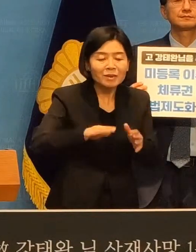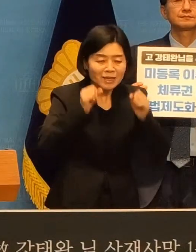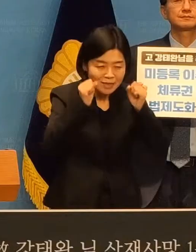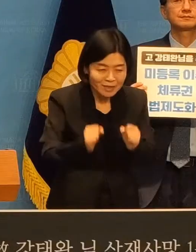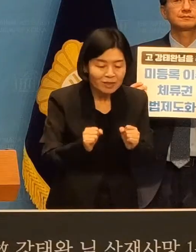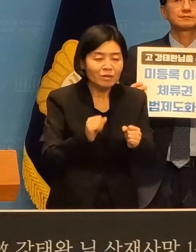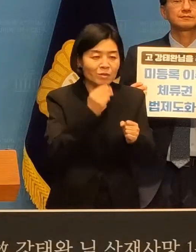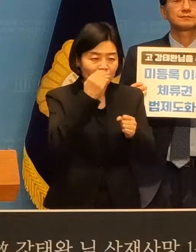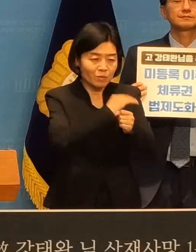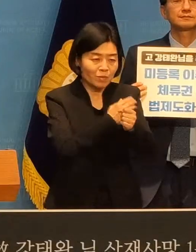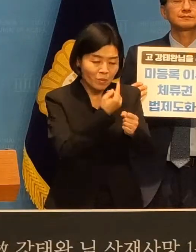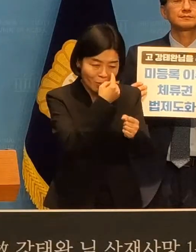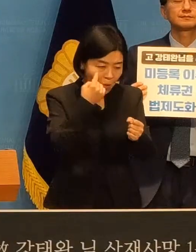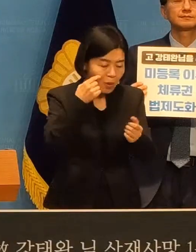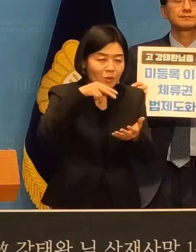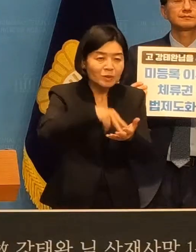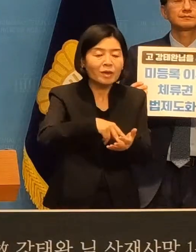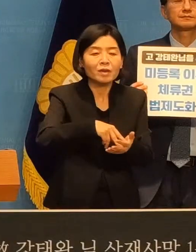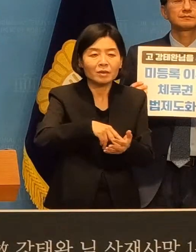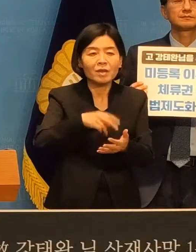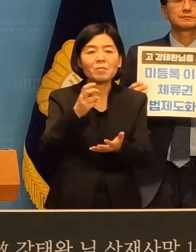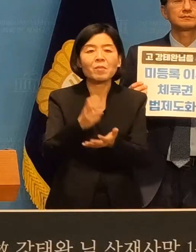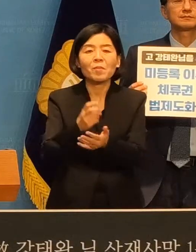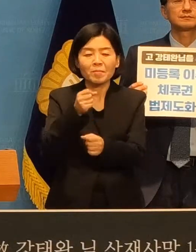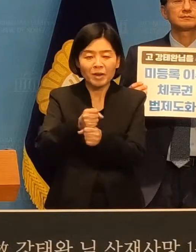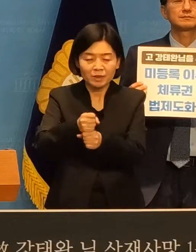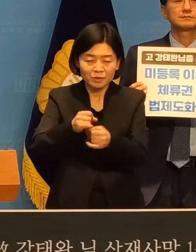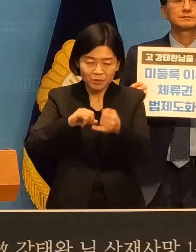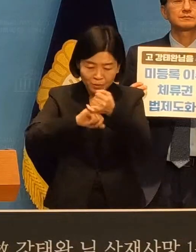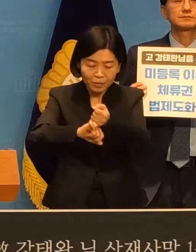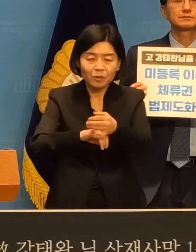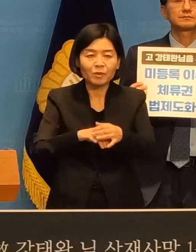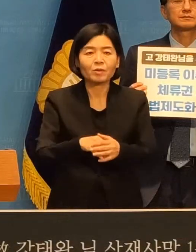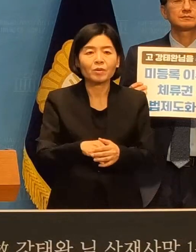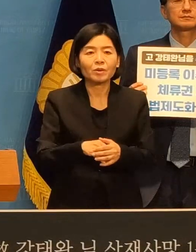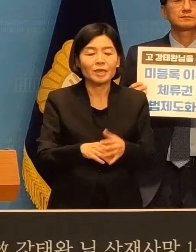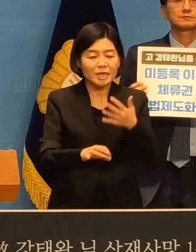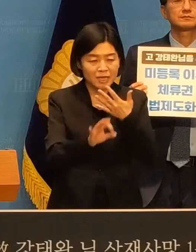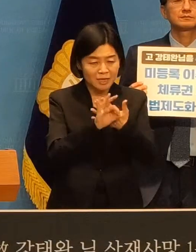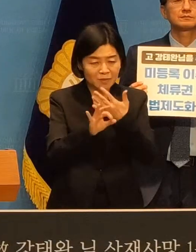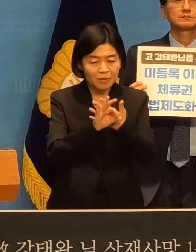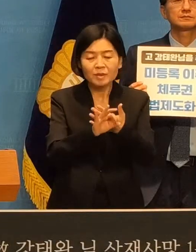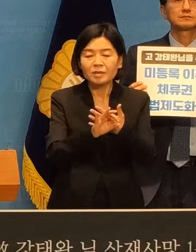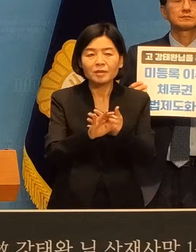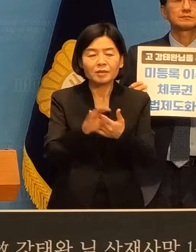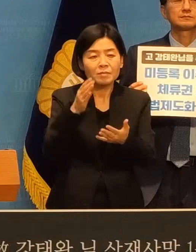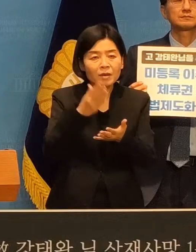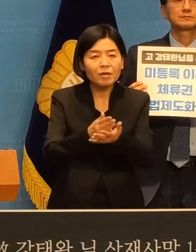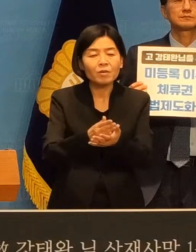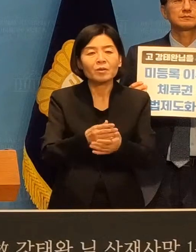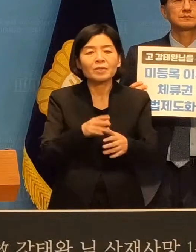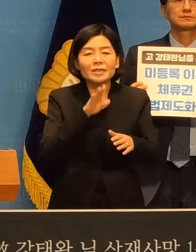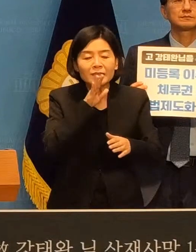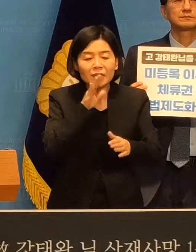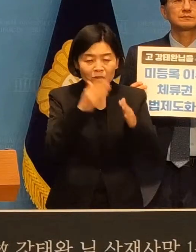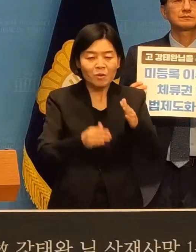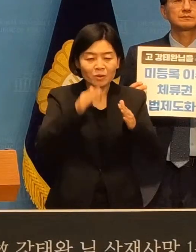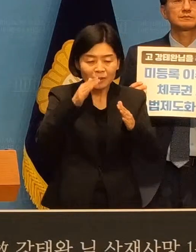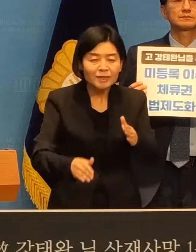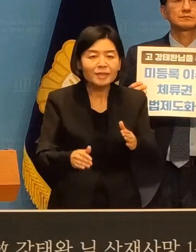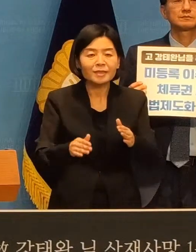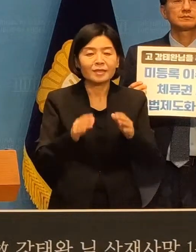법제도적 장치를 즉각 마련하라. 둘, 임시구제 대책이 아닌 미등록 이주아동의 정규화를